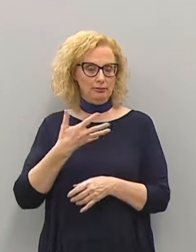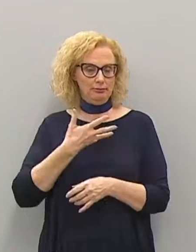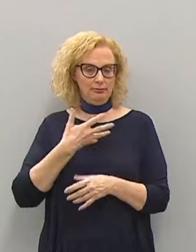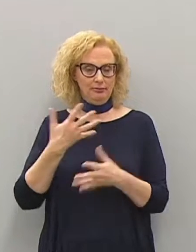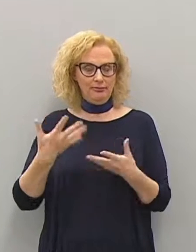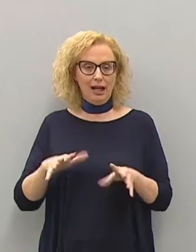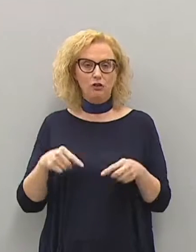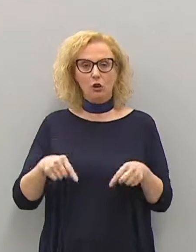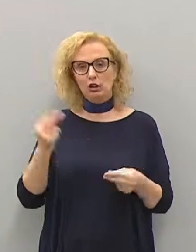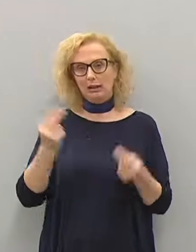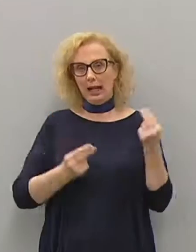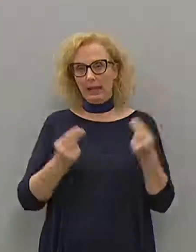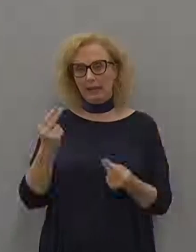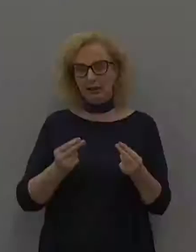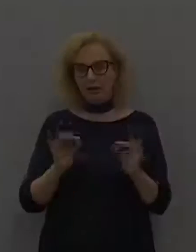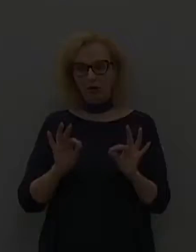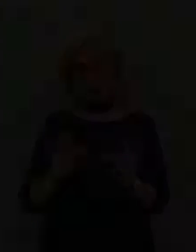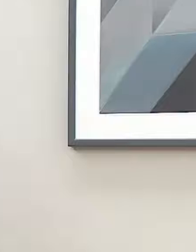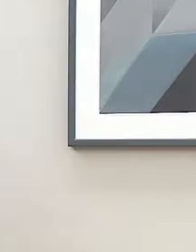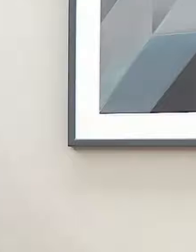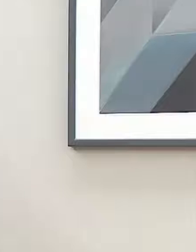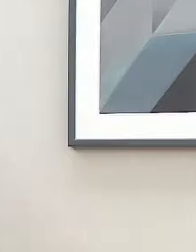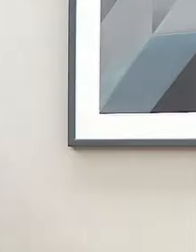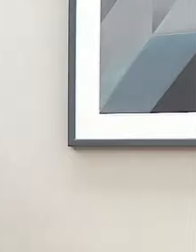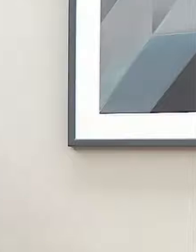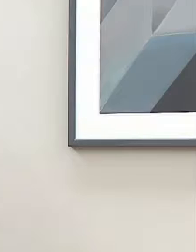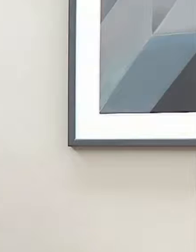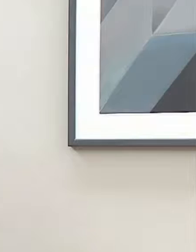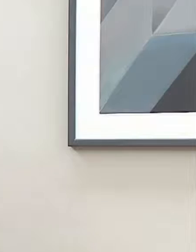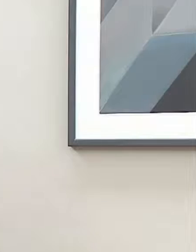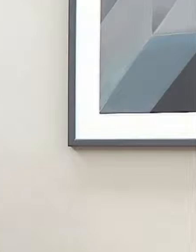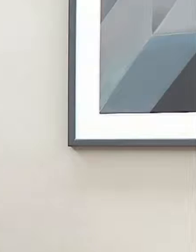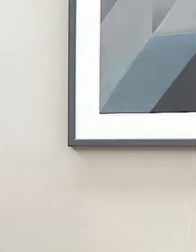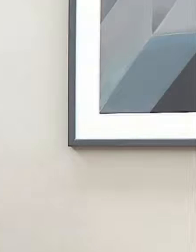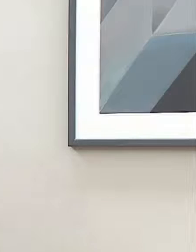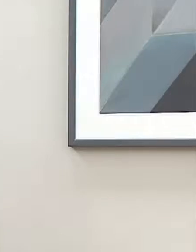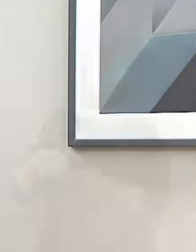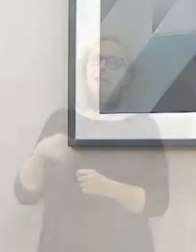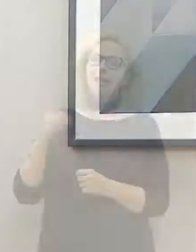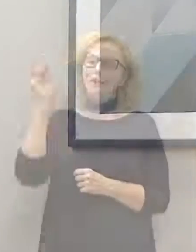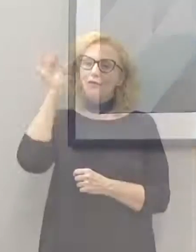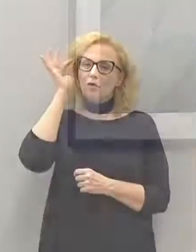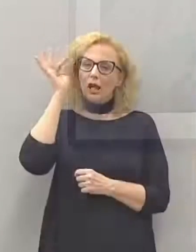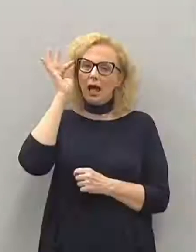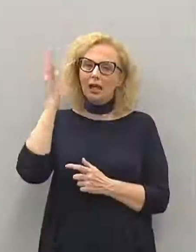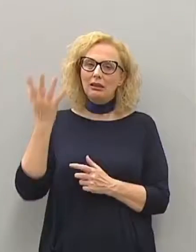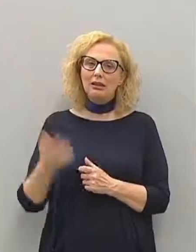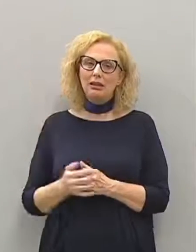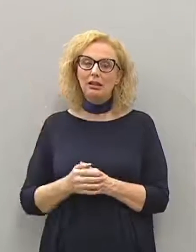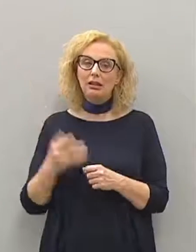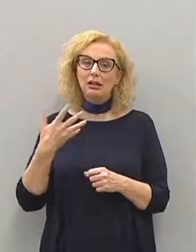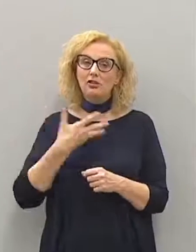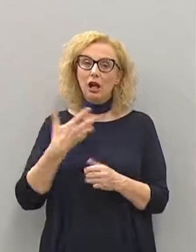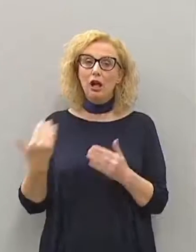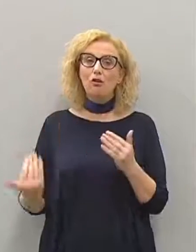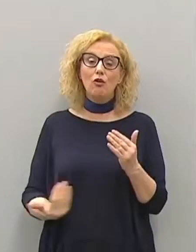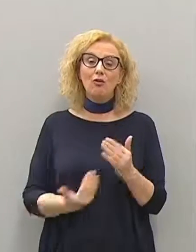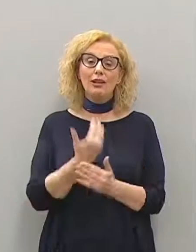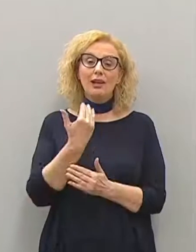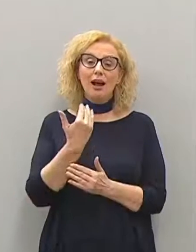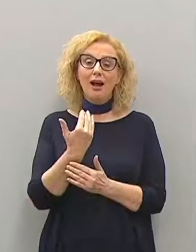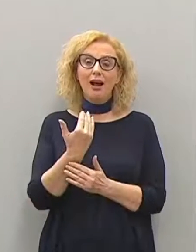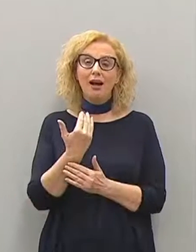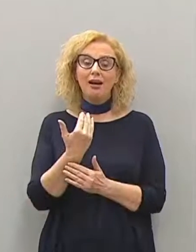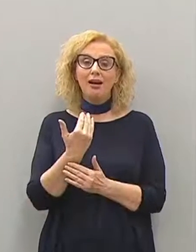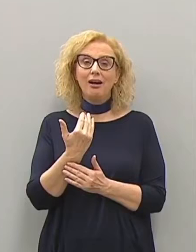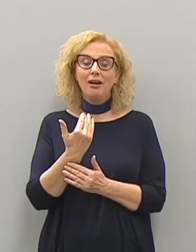i dati appunto della giornata odierna grazie presidente fugatti allora non ci sono novità per quanto riguarda